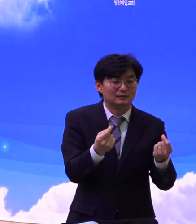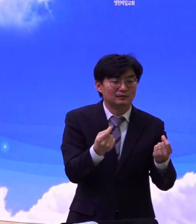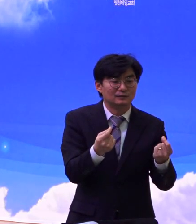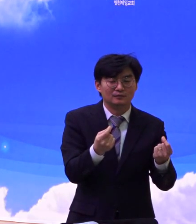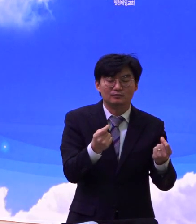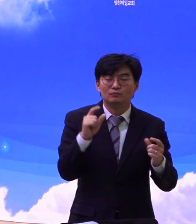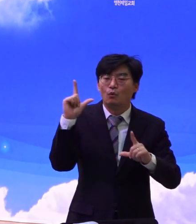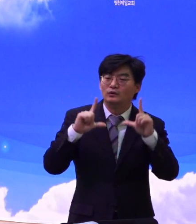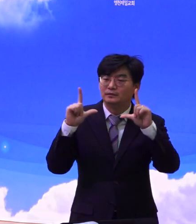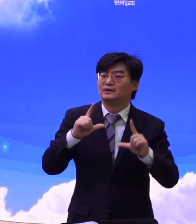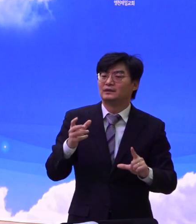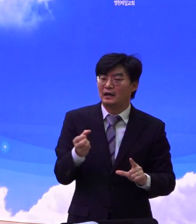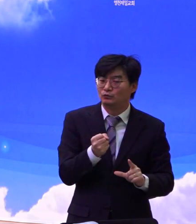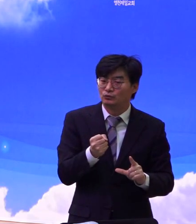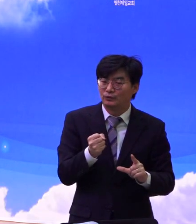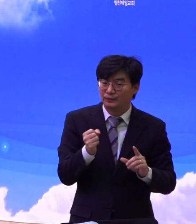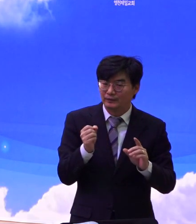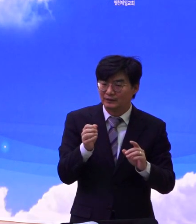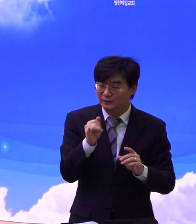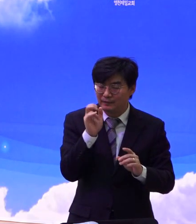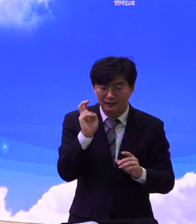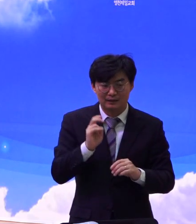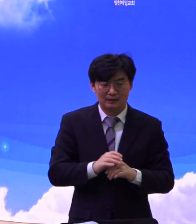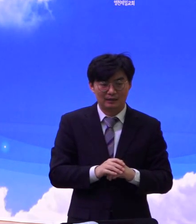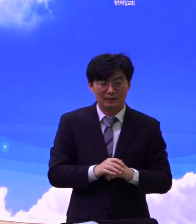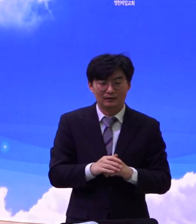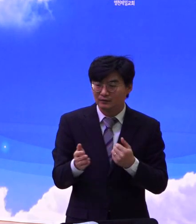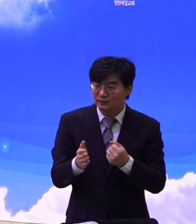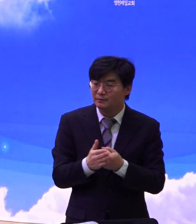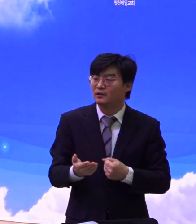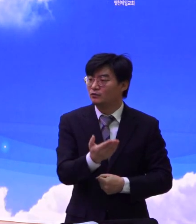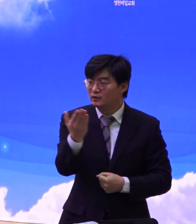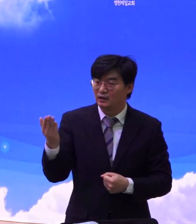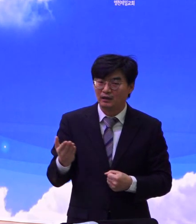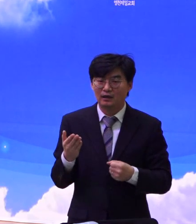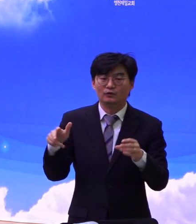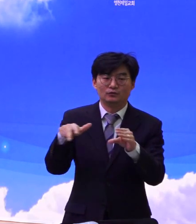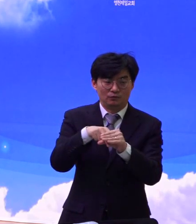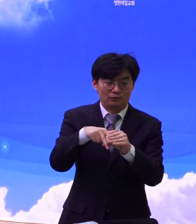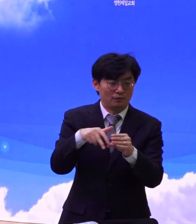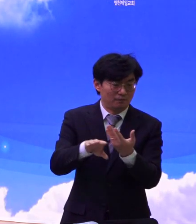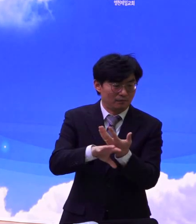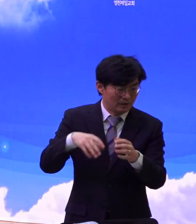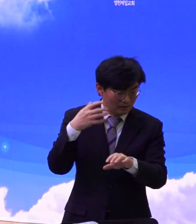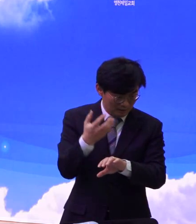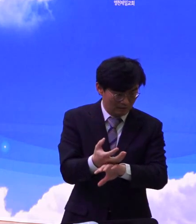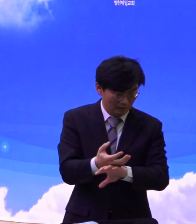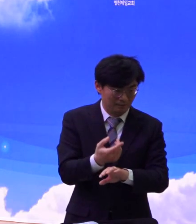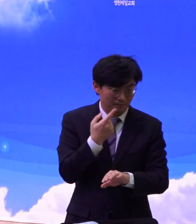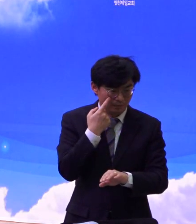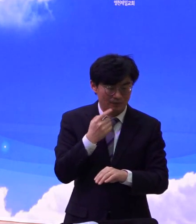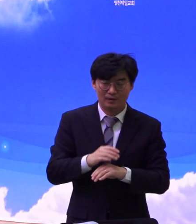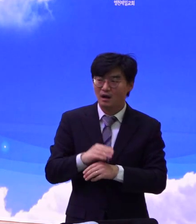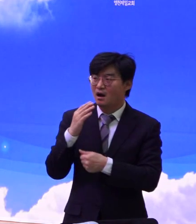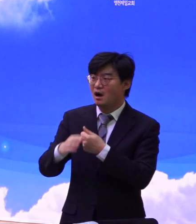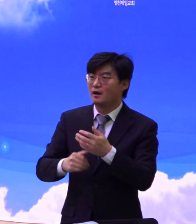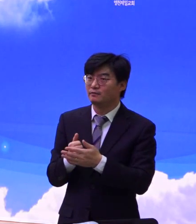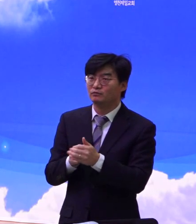나도 우리도 이 신앙의 개혁을 이루기를 원한다면 철저하게 하나님의 말씀을 알아야